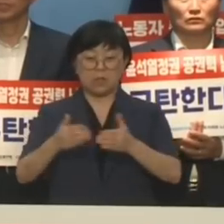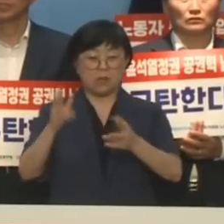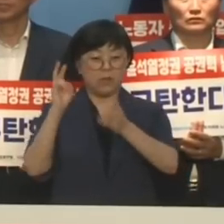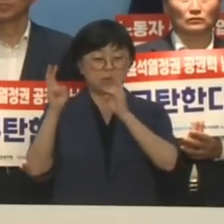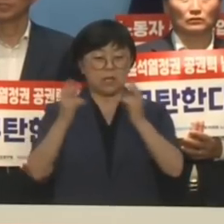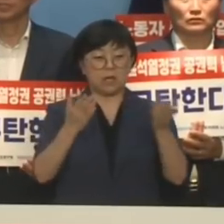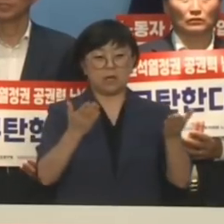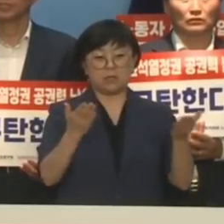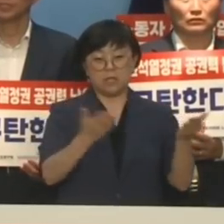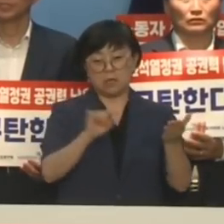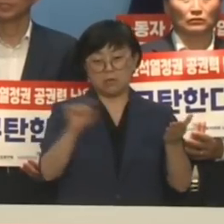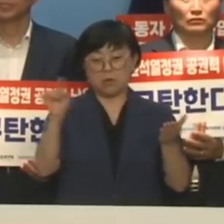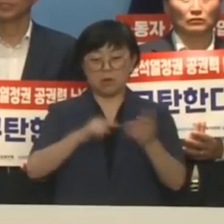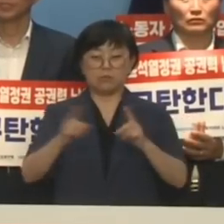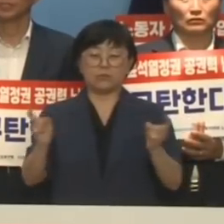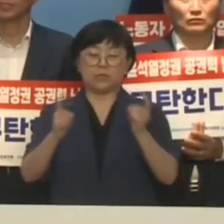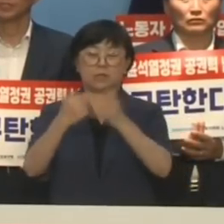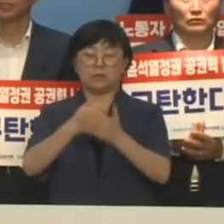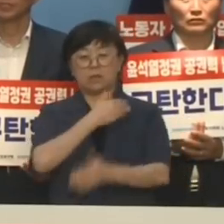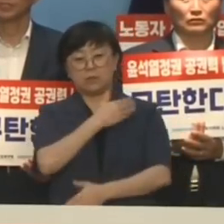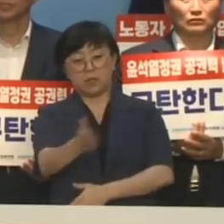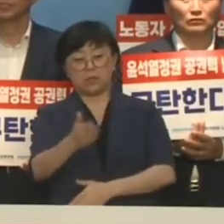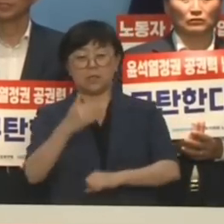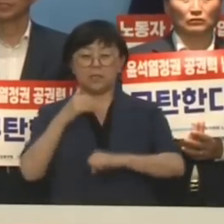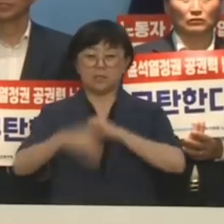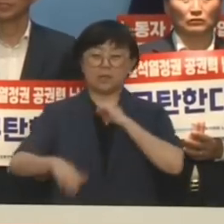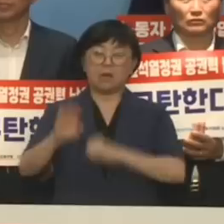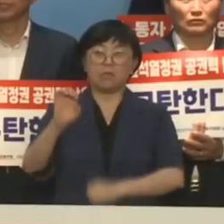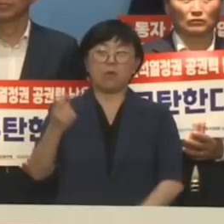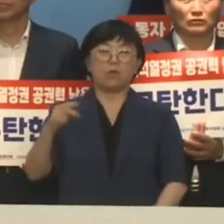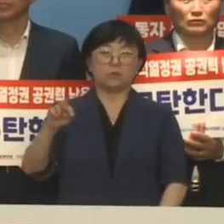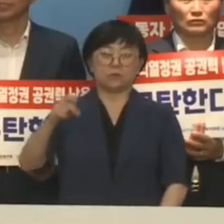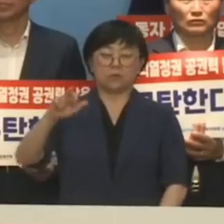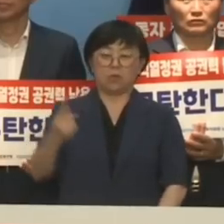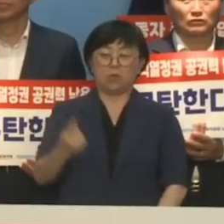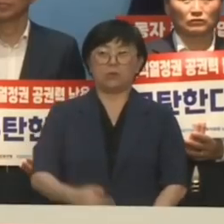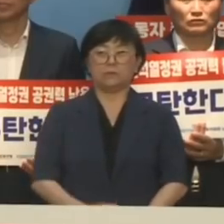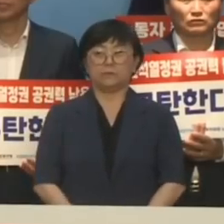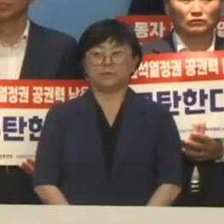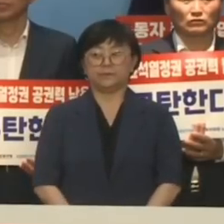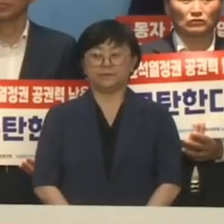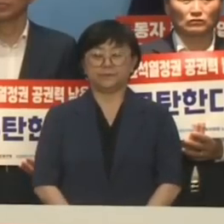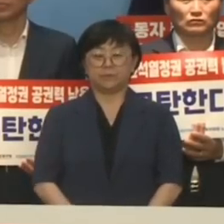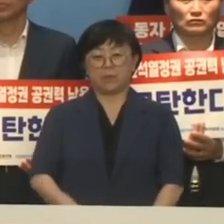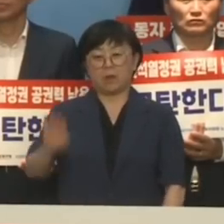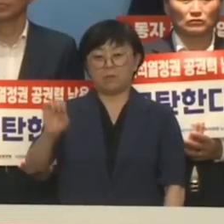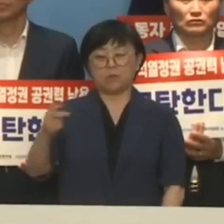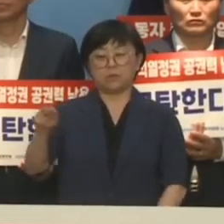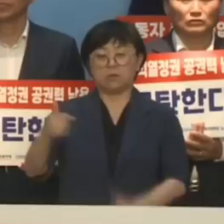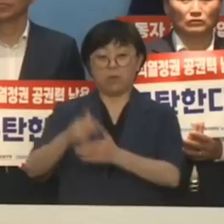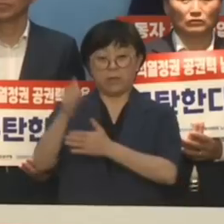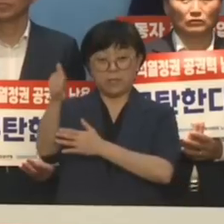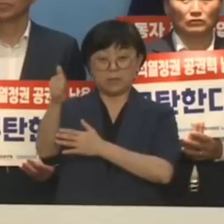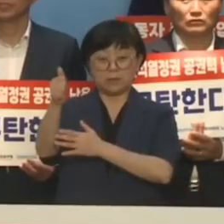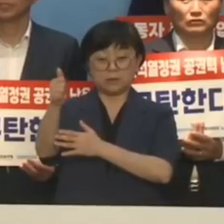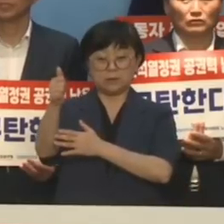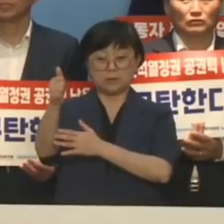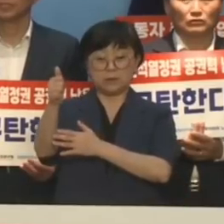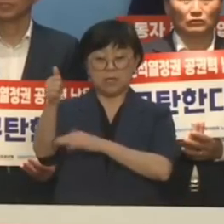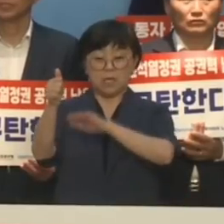노사 분쟁 해결에는 나몰라라 해온 것이 바로 포스코이기 때문입니다. 포스코 최정우 회장은